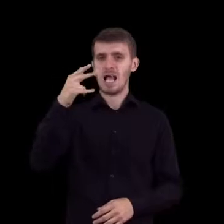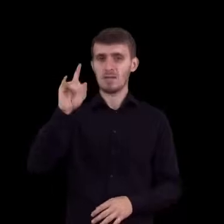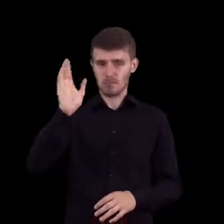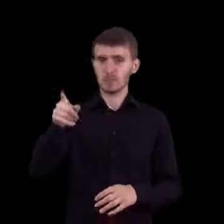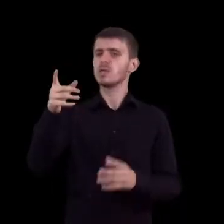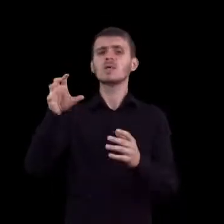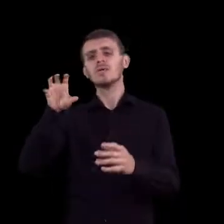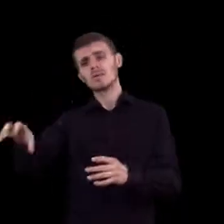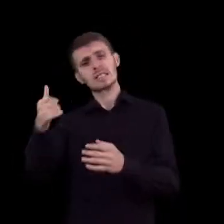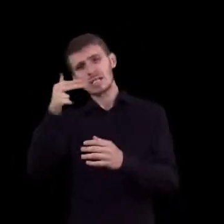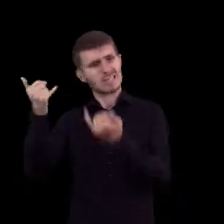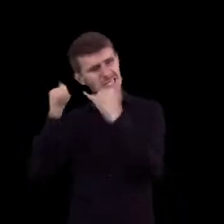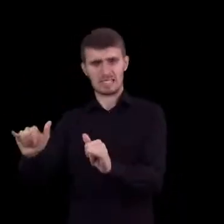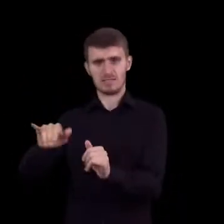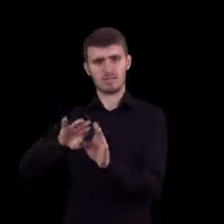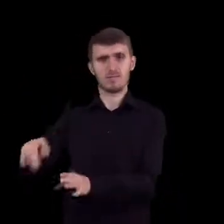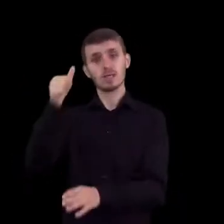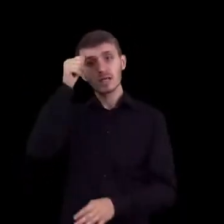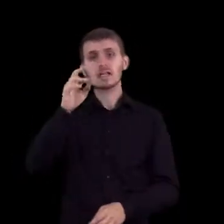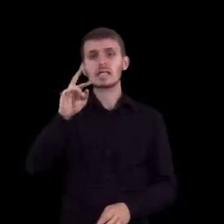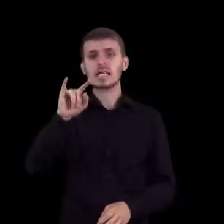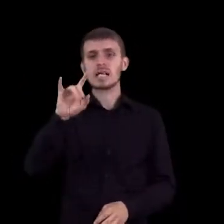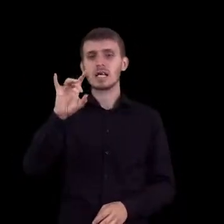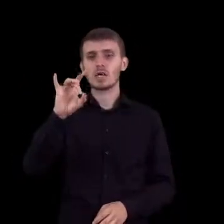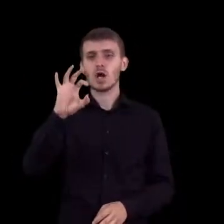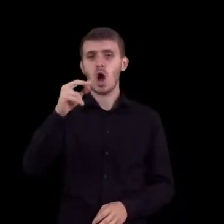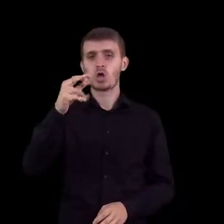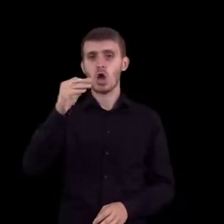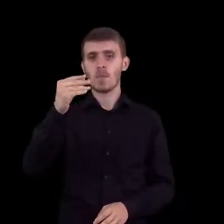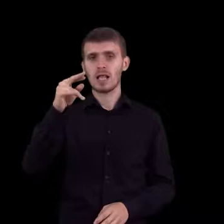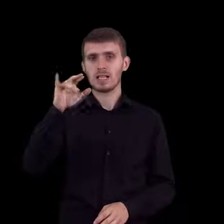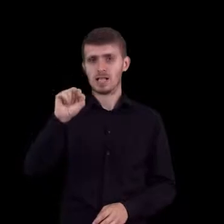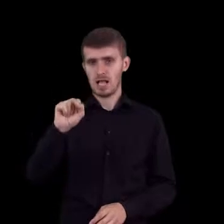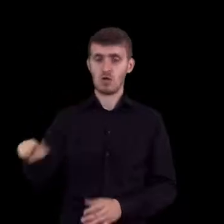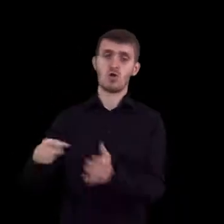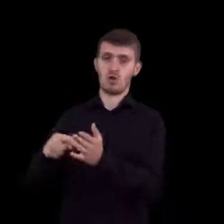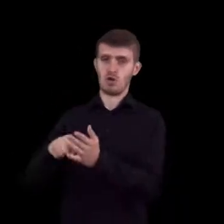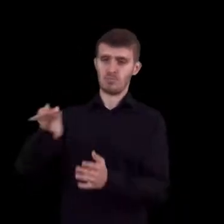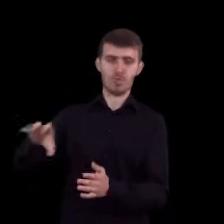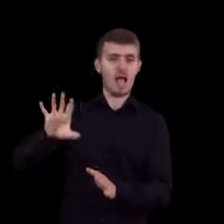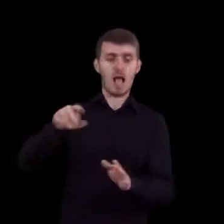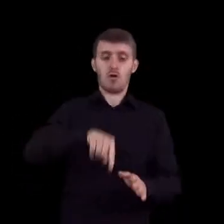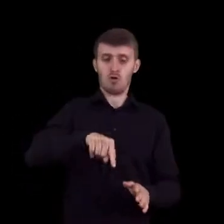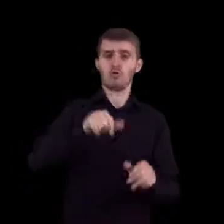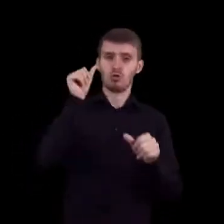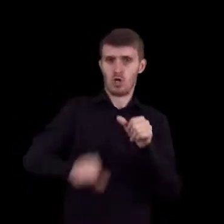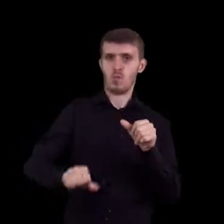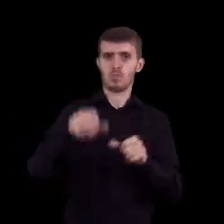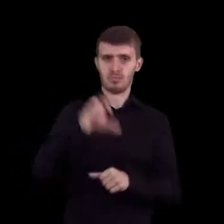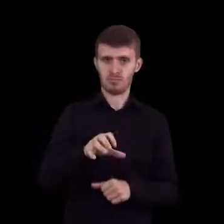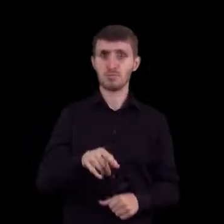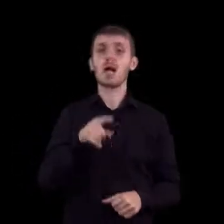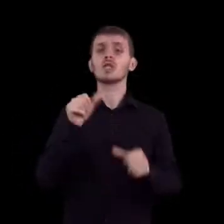Później dowiecie się, że są jeszcze radiany. To szczególnie przyda się w takim dziale, który nazywa się trygonometria.